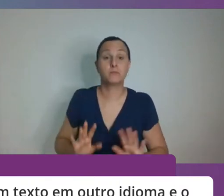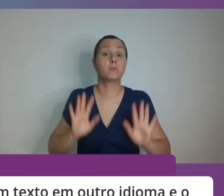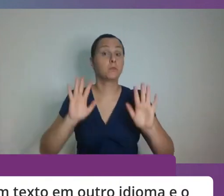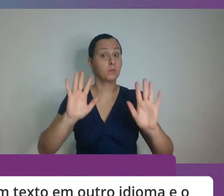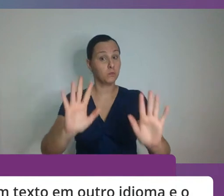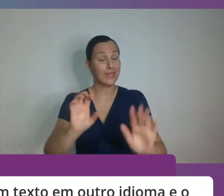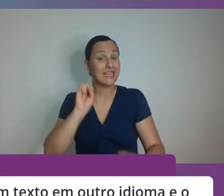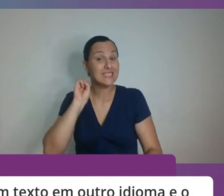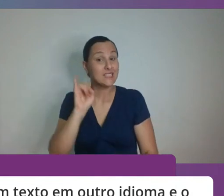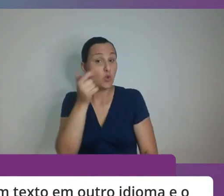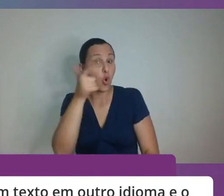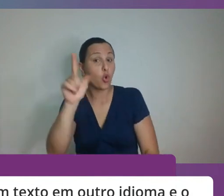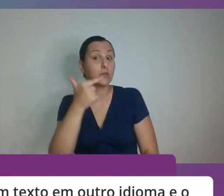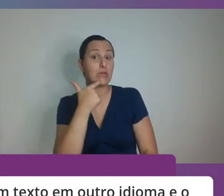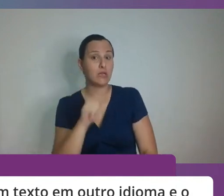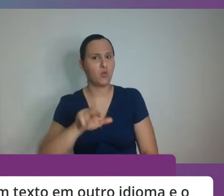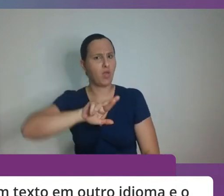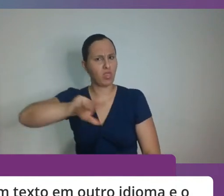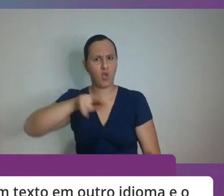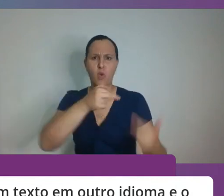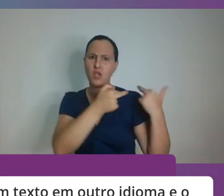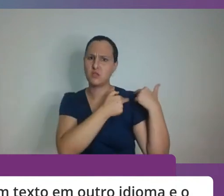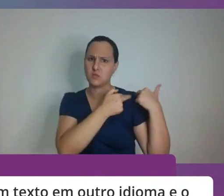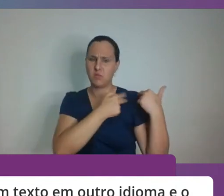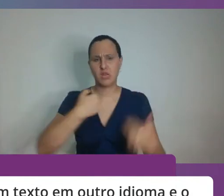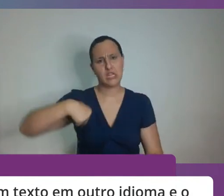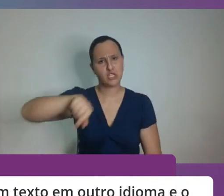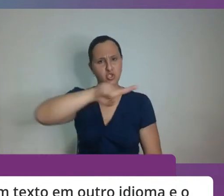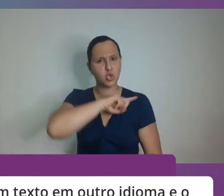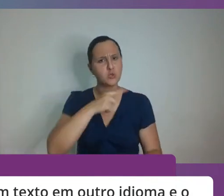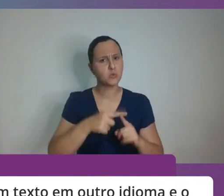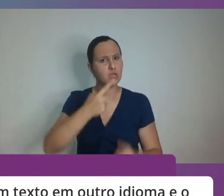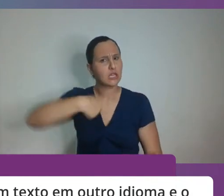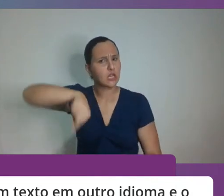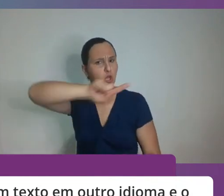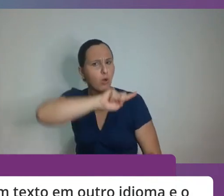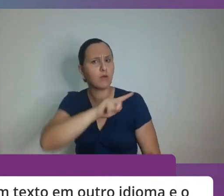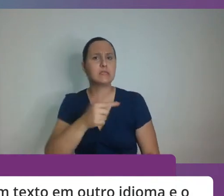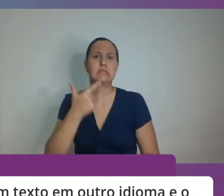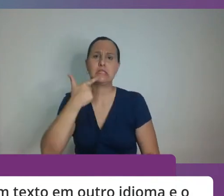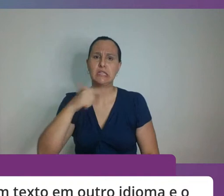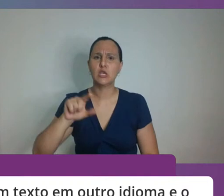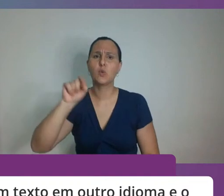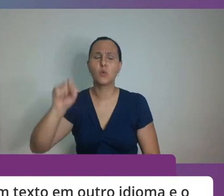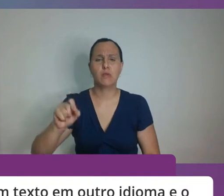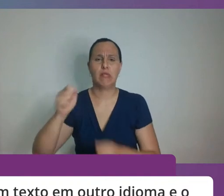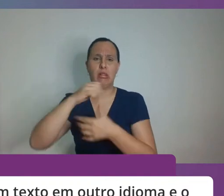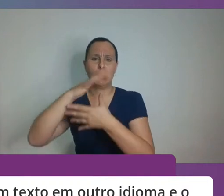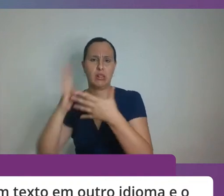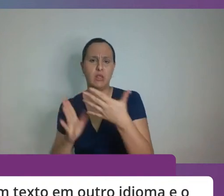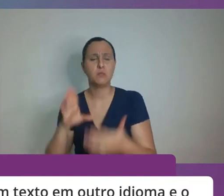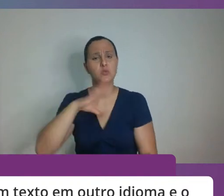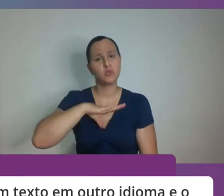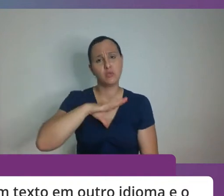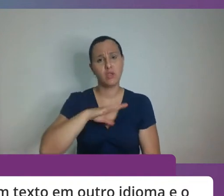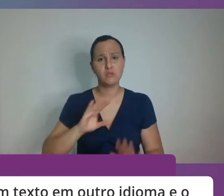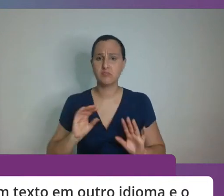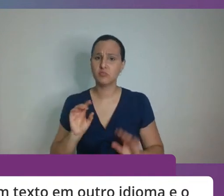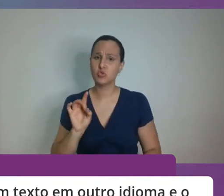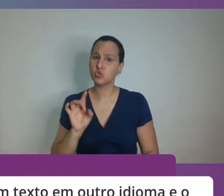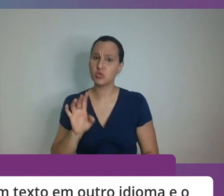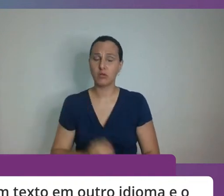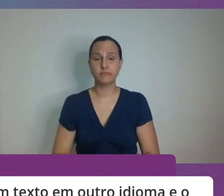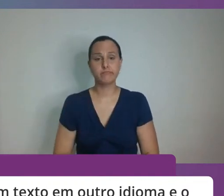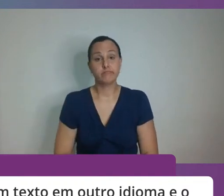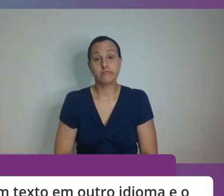português, de português para Libras. Não tem o que fazer, pessoal. Não tem o que fazer. Eu estou interpretando aí no meio da palestra